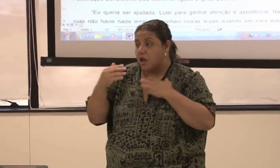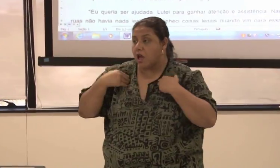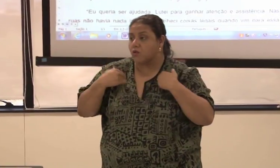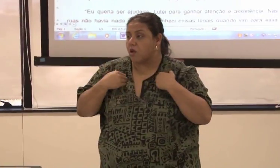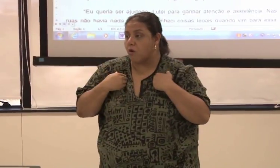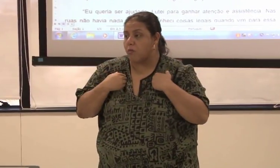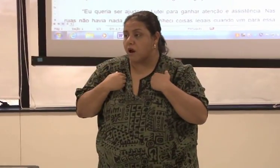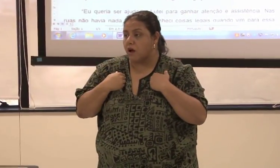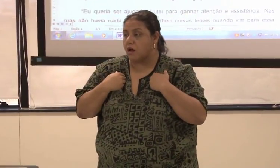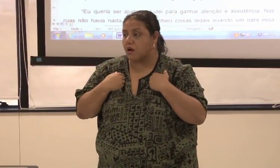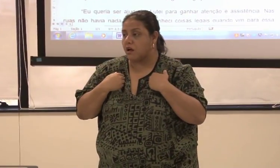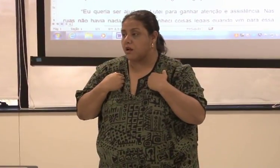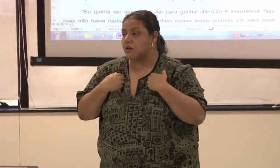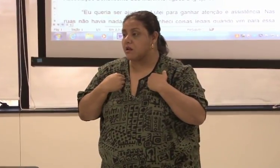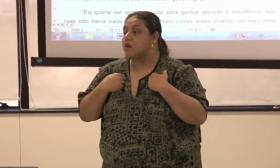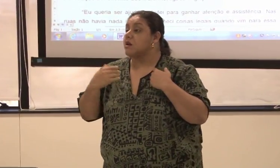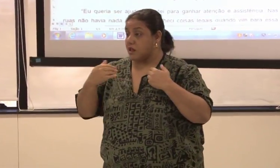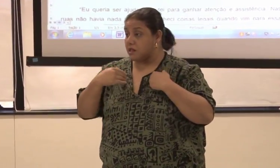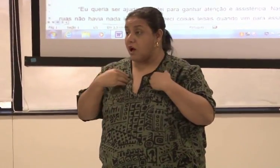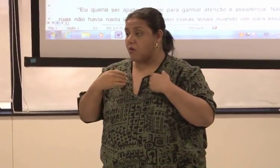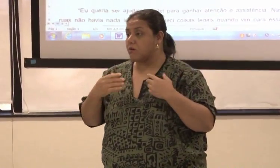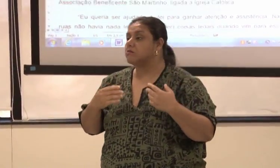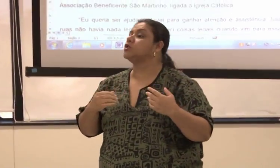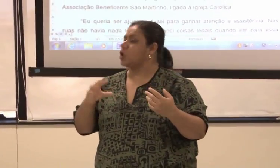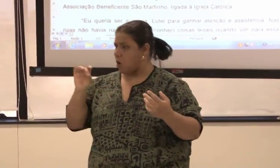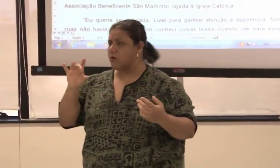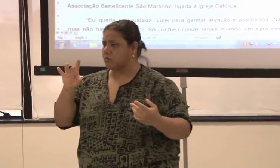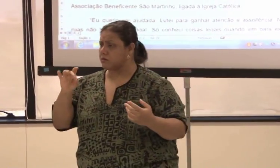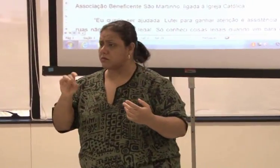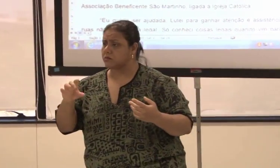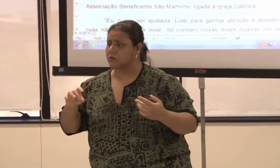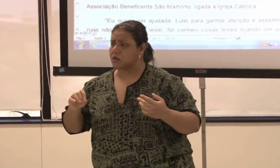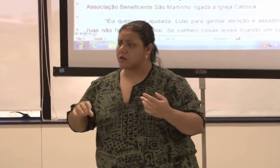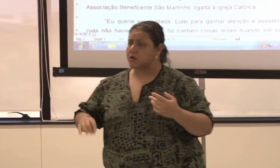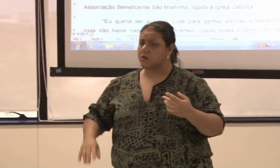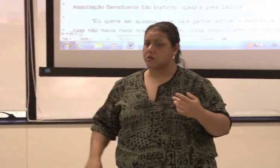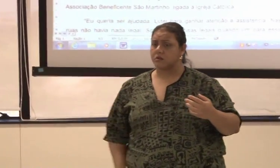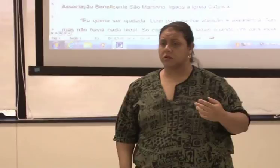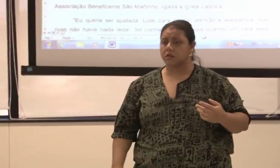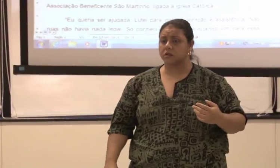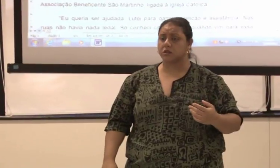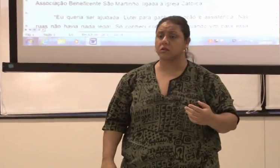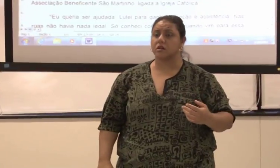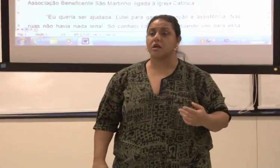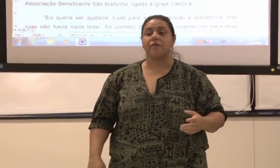Eu tenho que incorporar. Então, só. Eu não posso dizer assim, a mulher falou isso. Não.